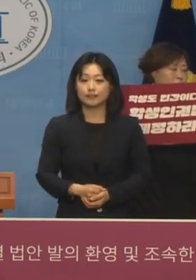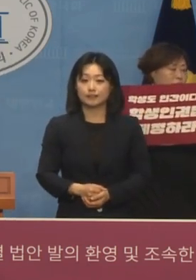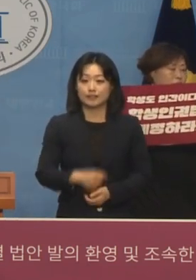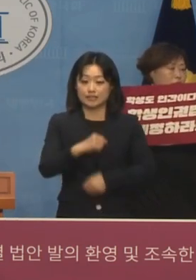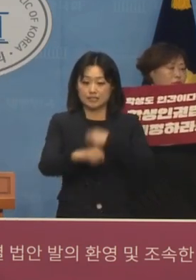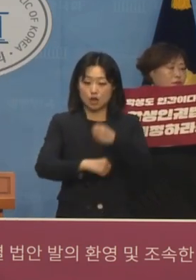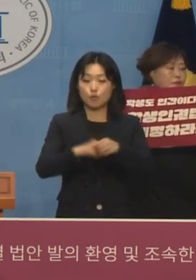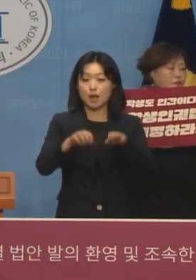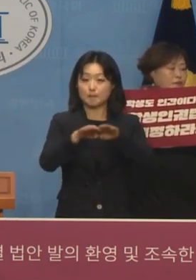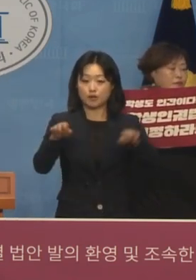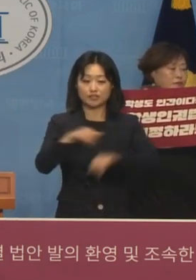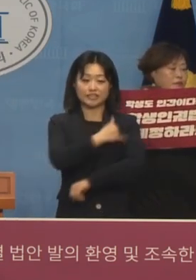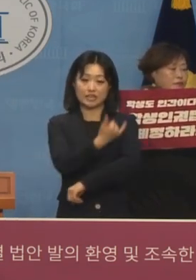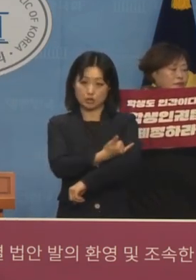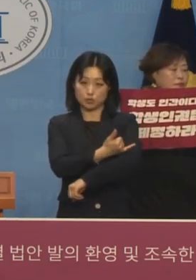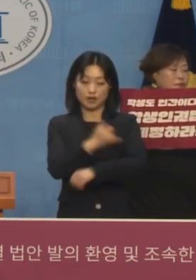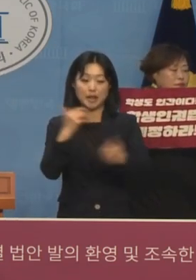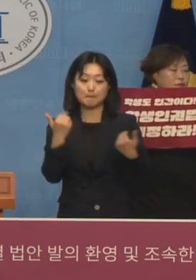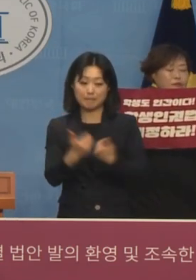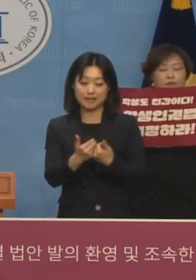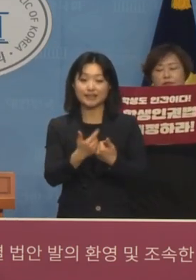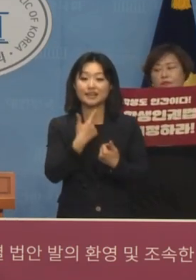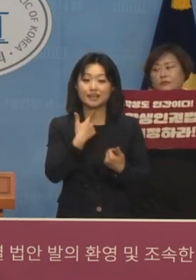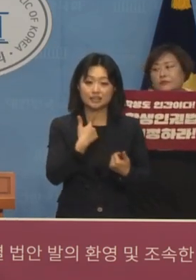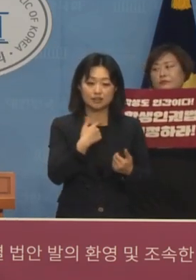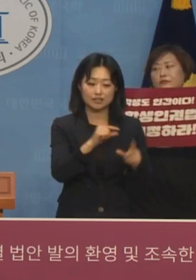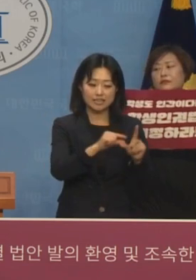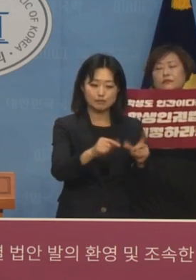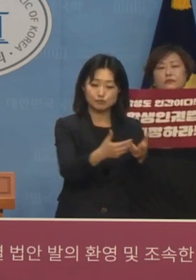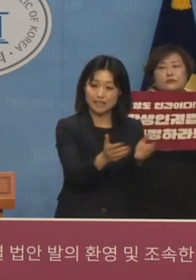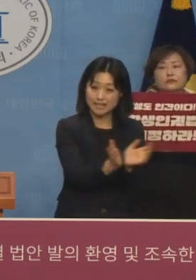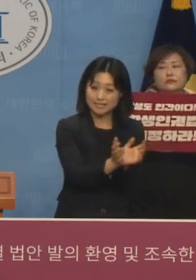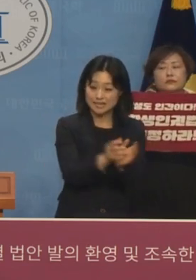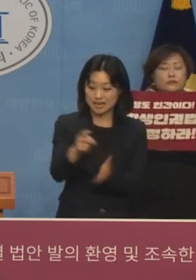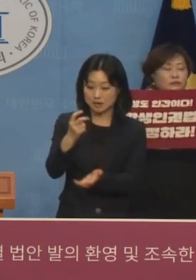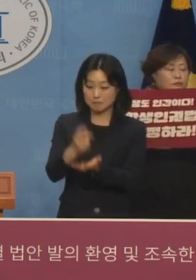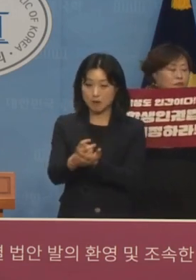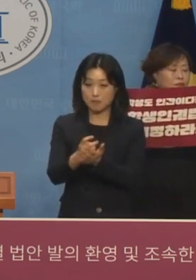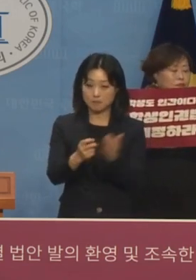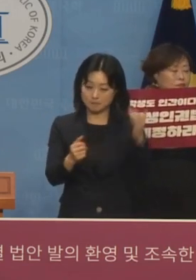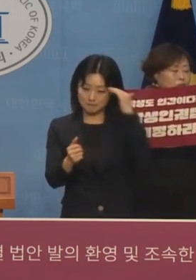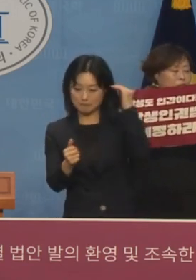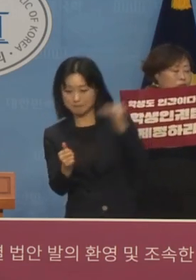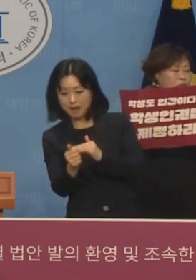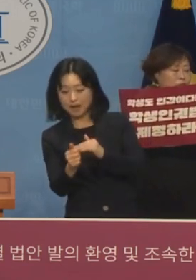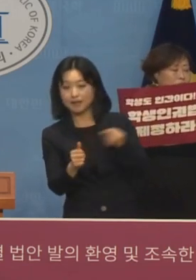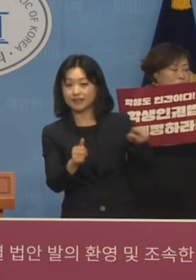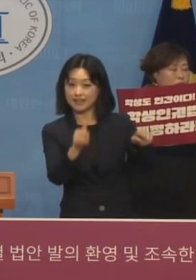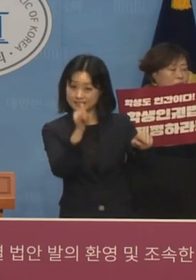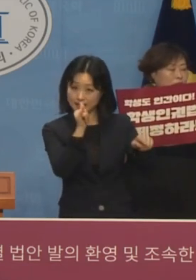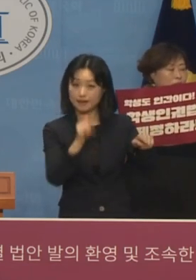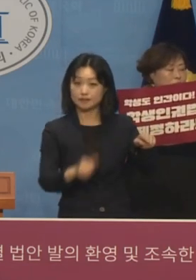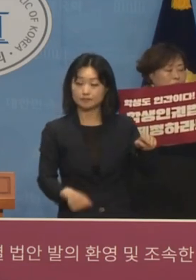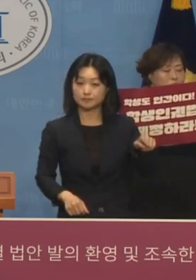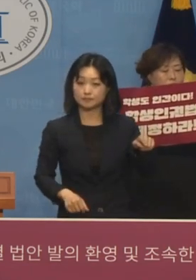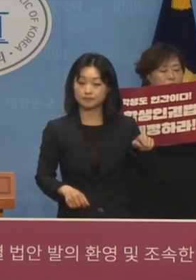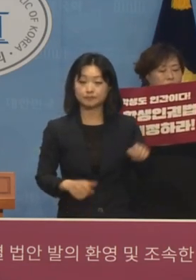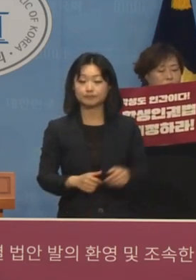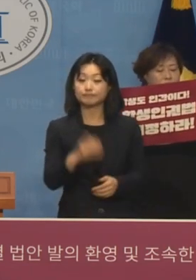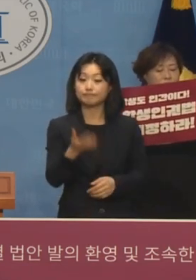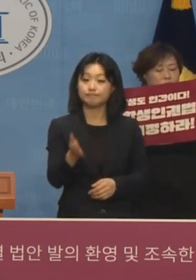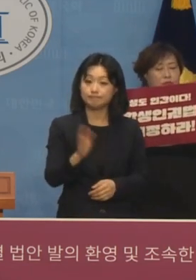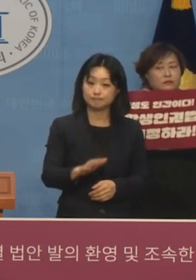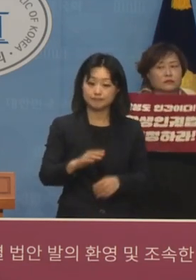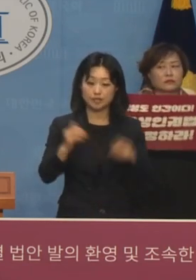자유와 평등, 인권에 반대하는 일부 단체들이 이 법안에도 발목을 잡으려 한다는 소식이 들려오고 있다.